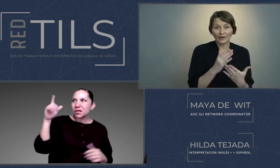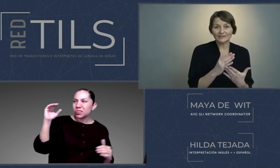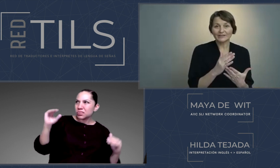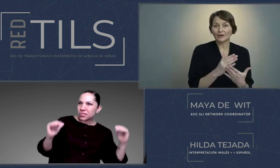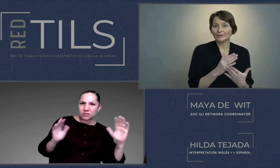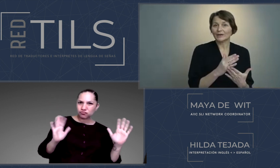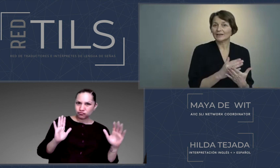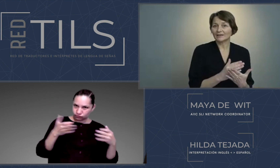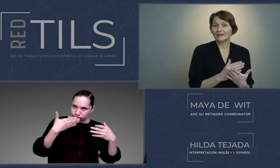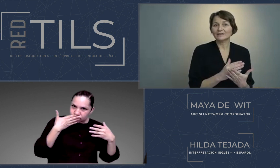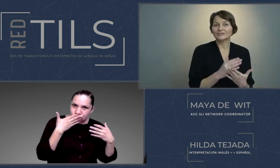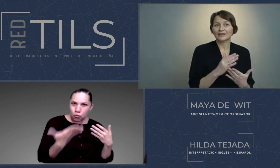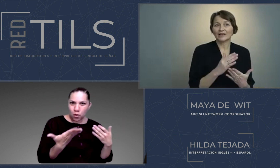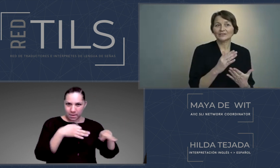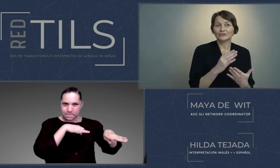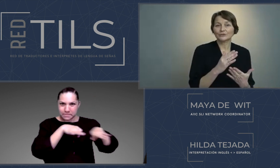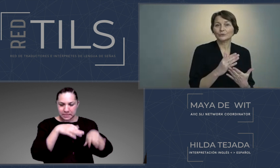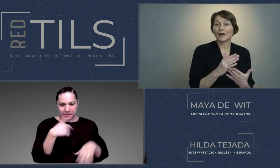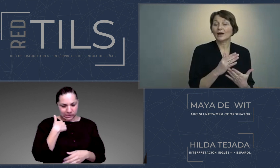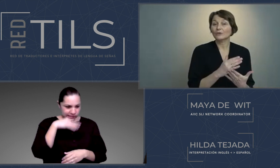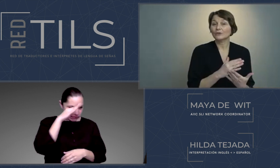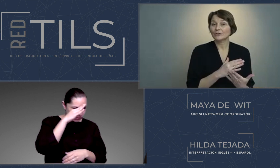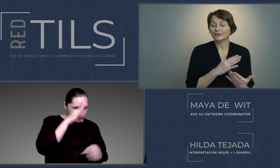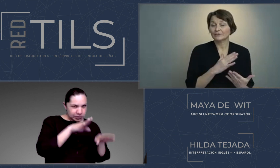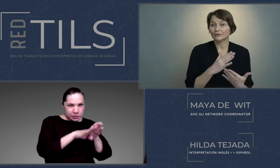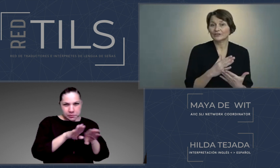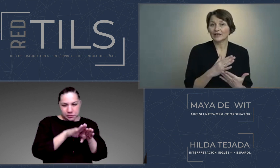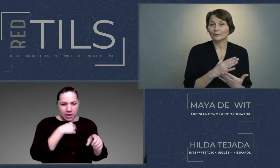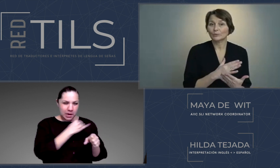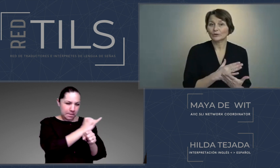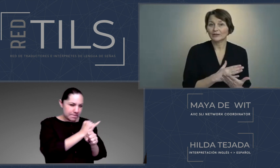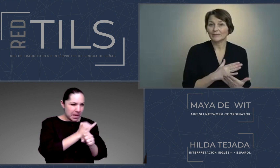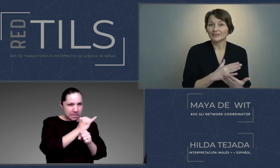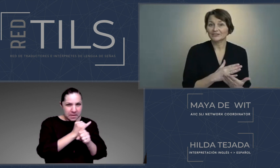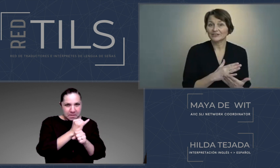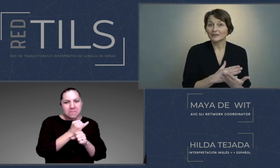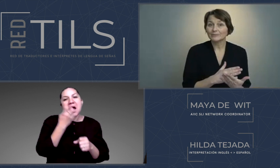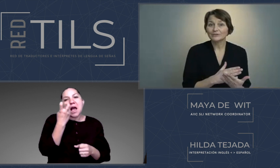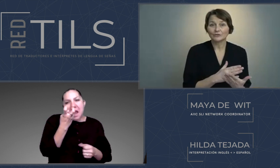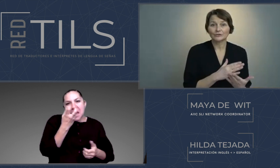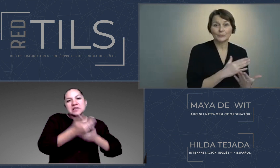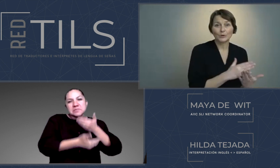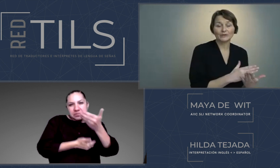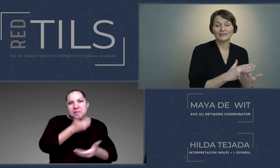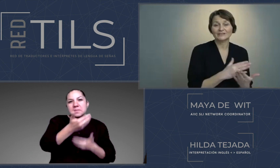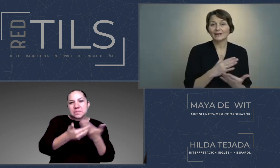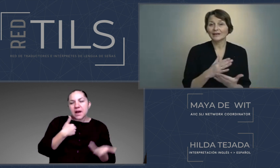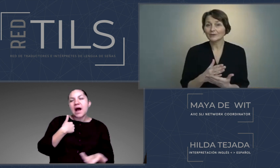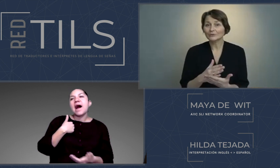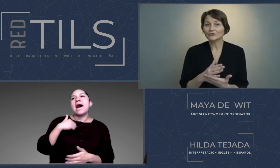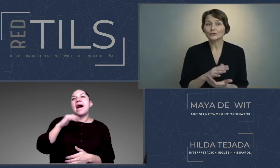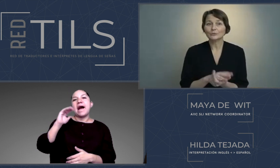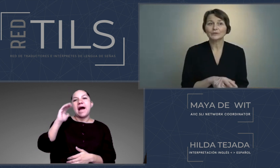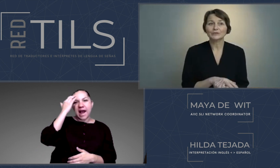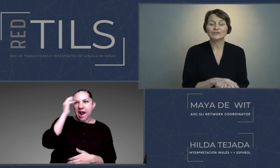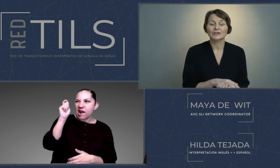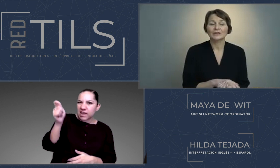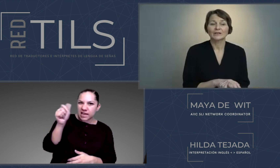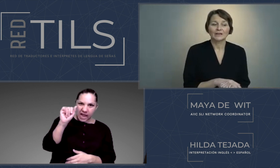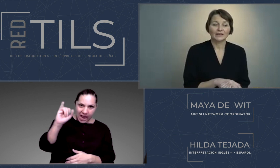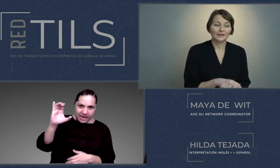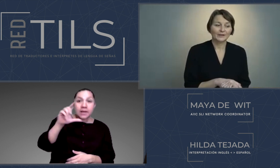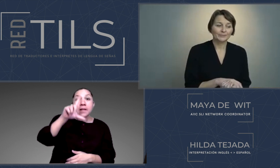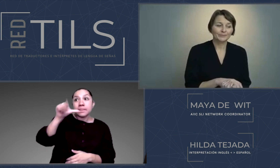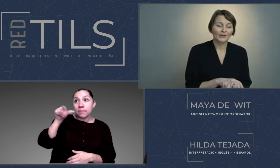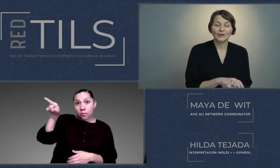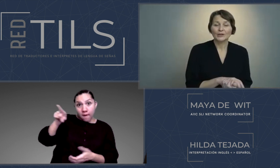campo y ahora la red de intérpretes de lengua de señas de la AIC está también escribiendo los lineamientos de